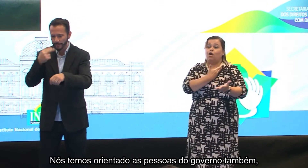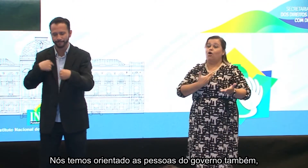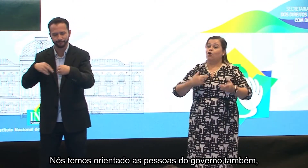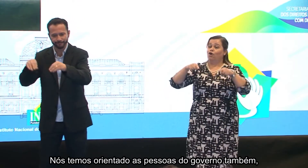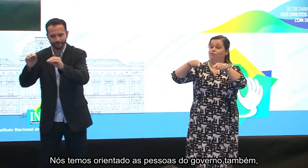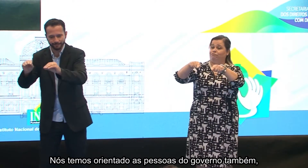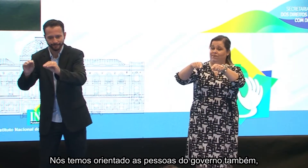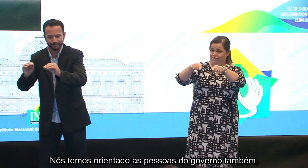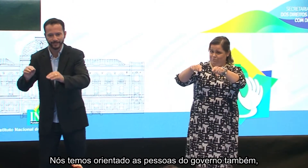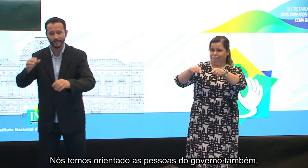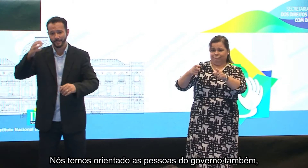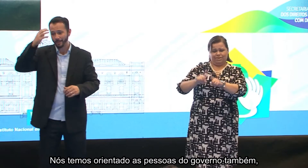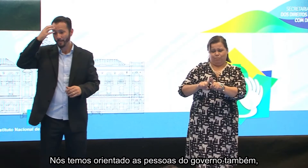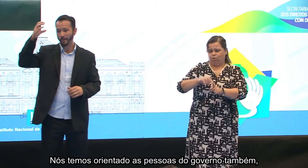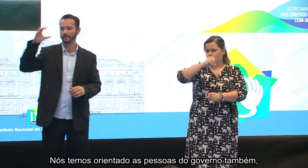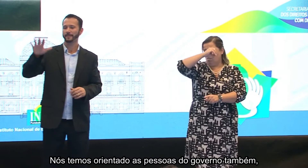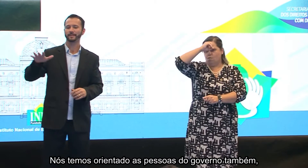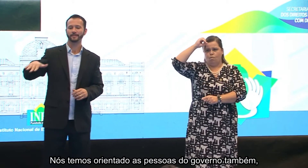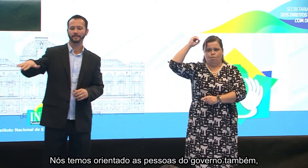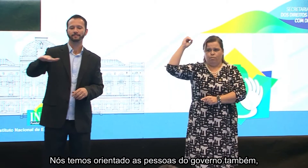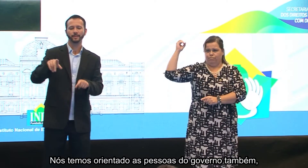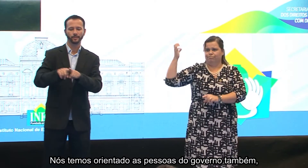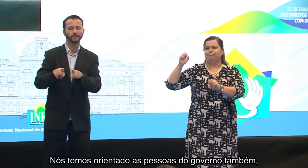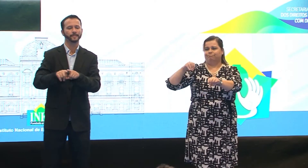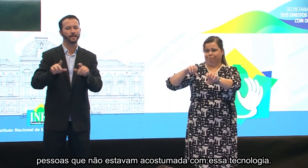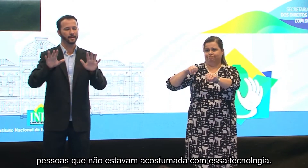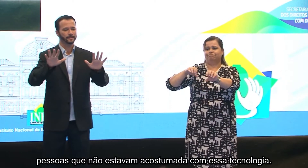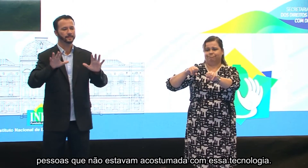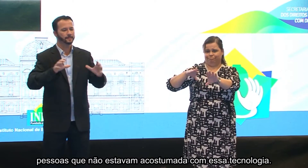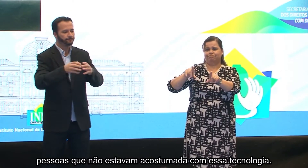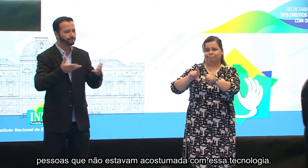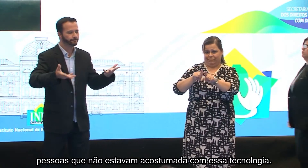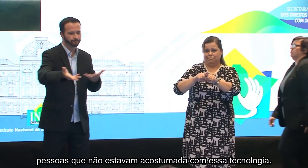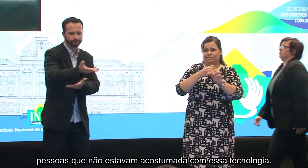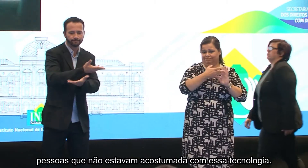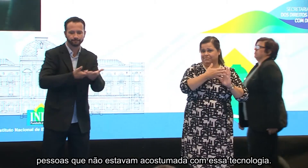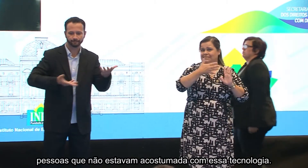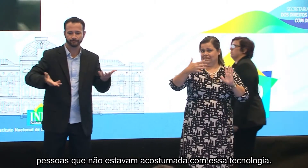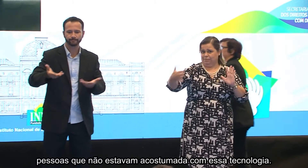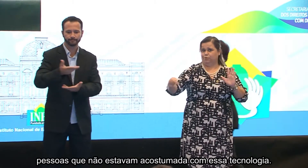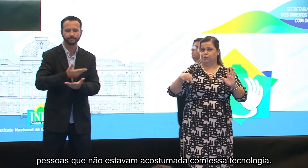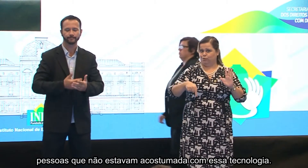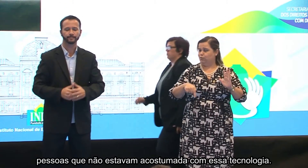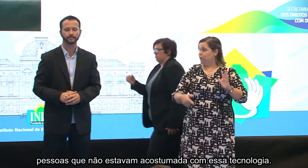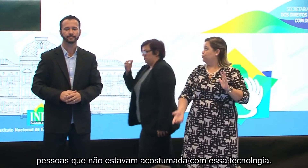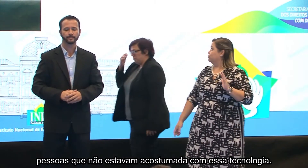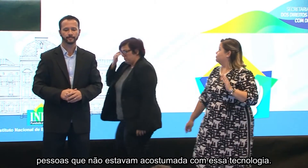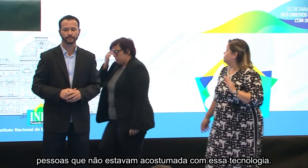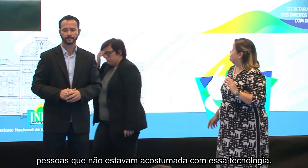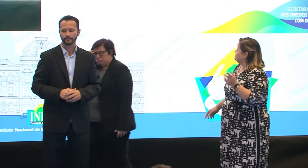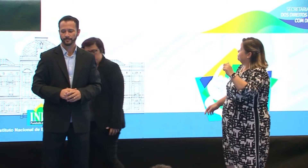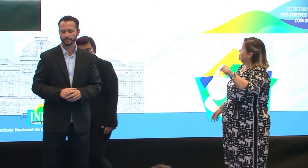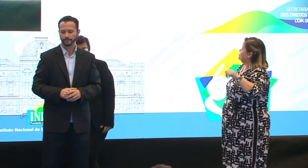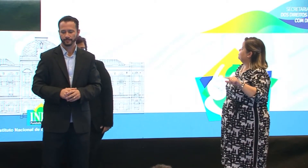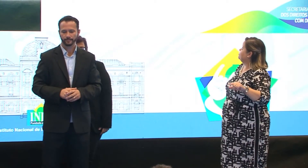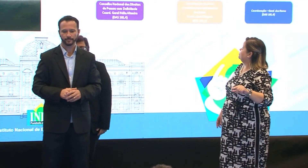temos orientado as pessoas do governo também, pessoas que não estavam acostumadas com essa terminologia.